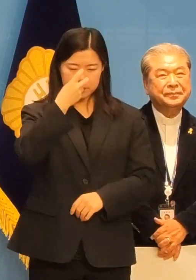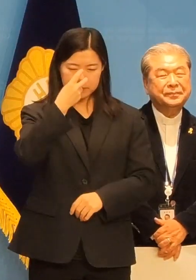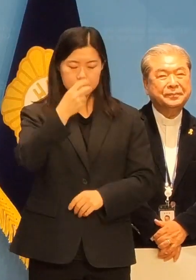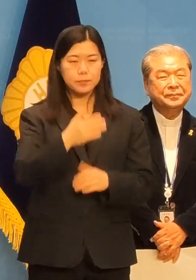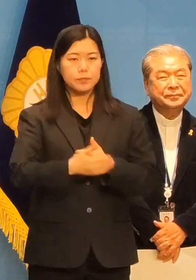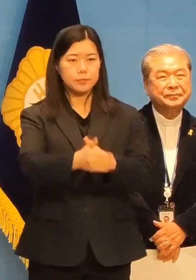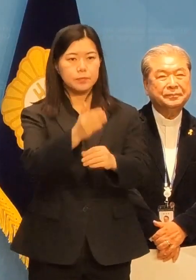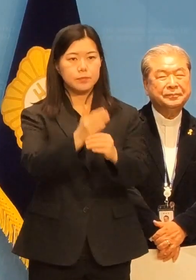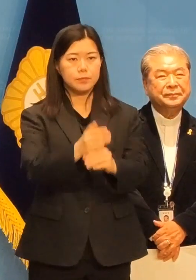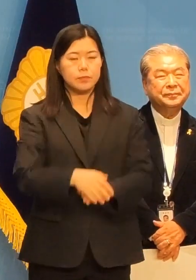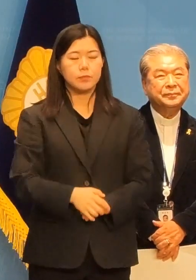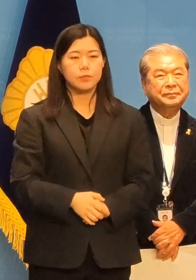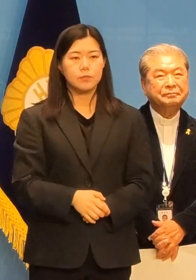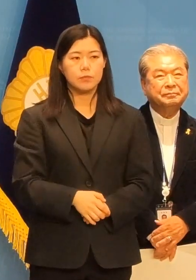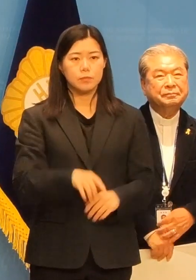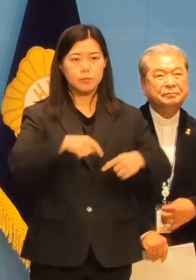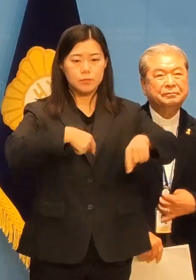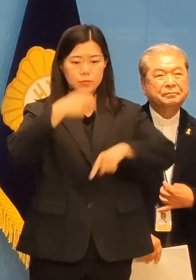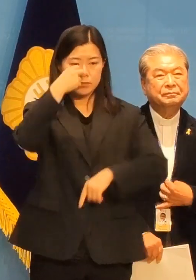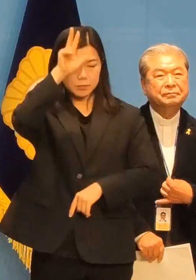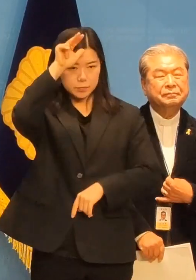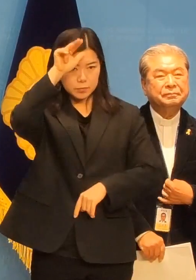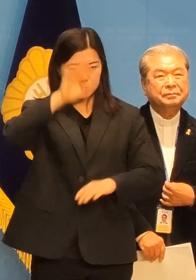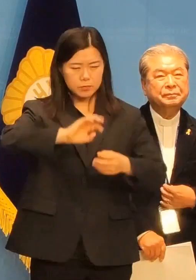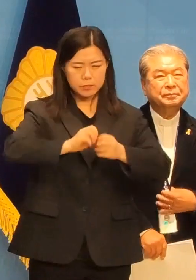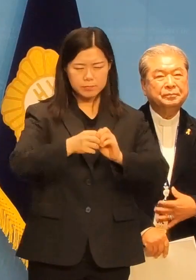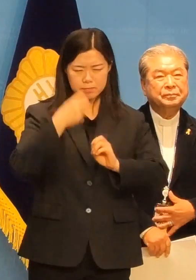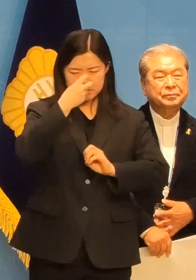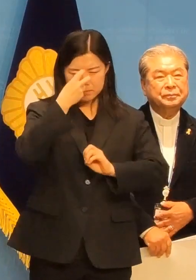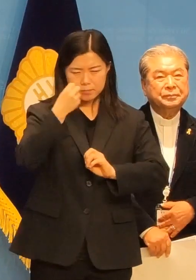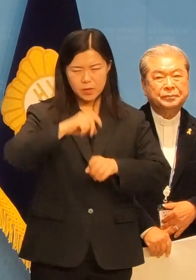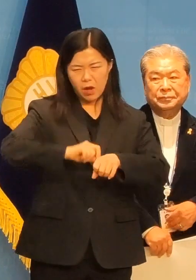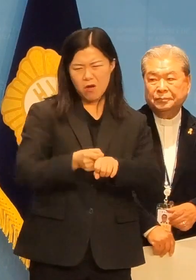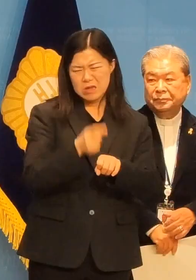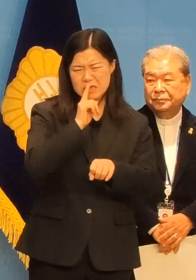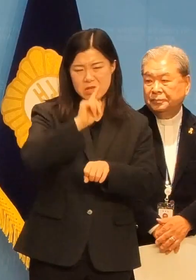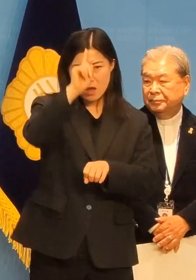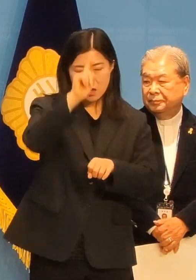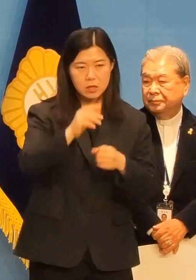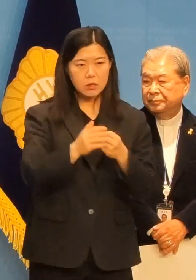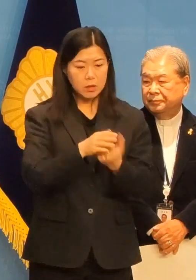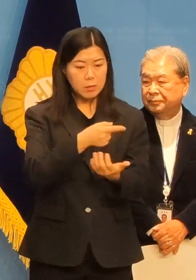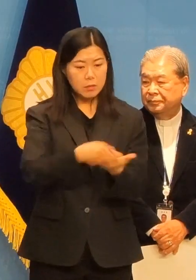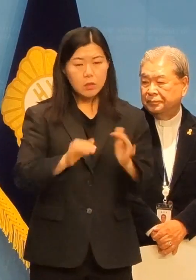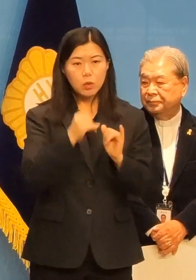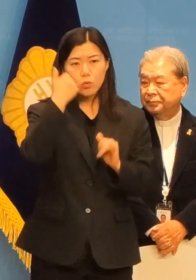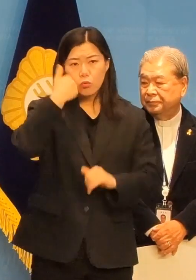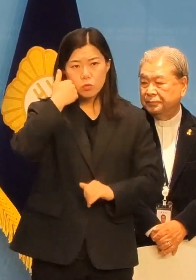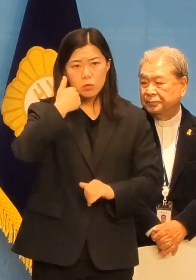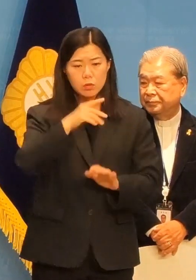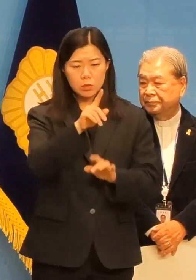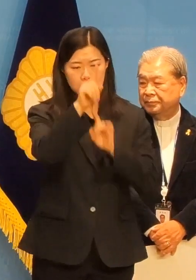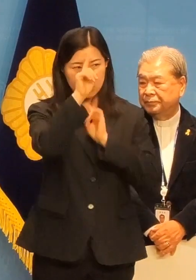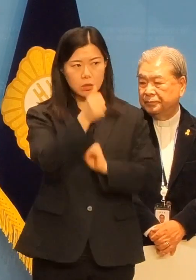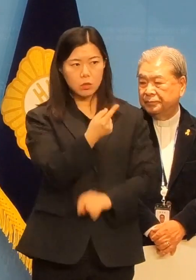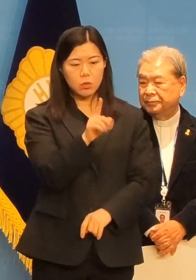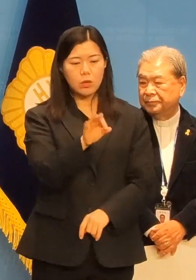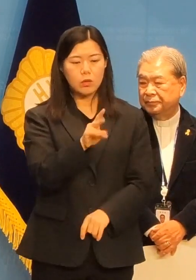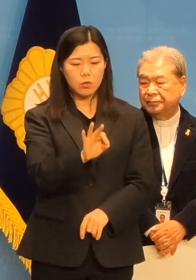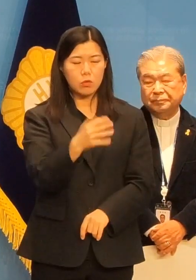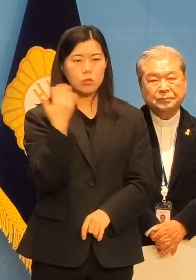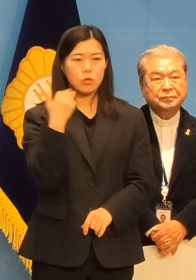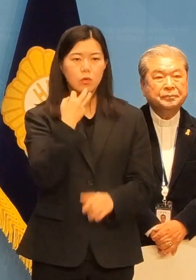진행되고 있습니다. 정치검찰의 이런 조작 수사와 억지 기소로 가장 피해를 본 사람은 바로 이화영 전